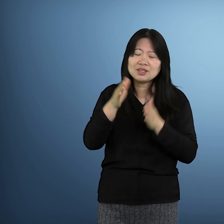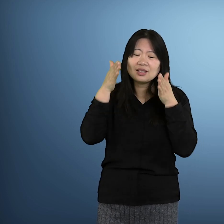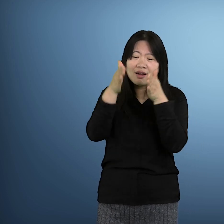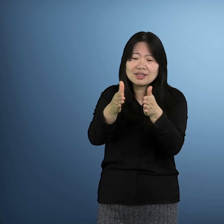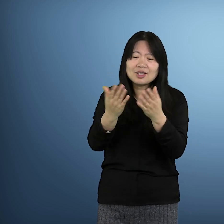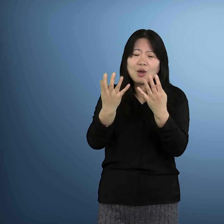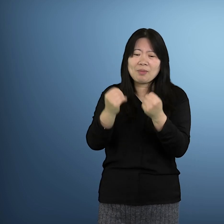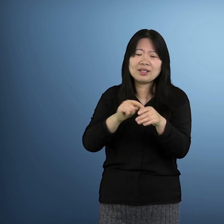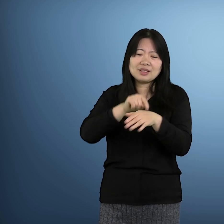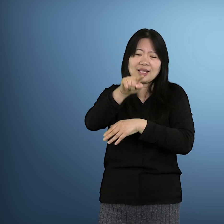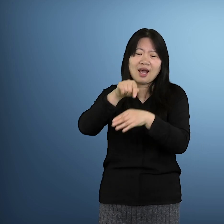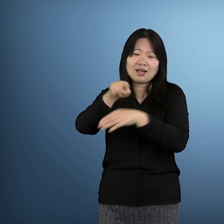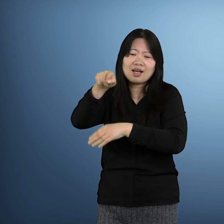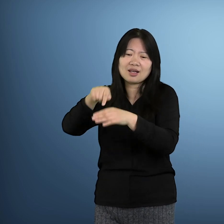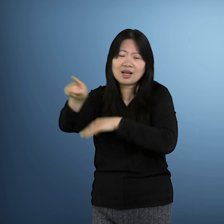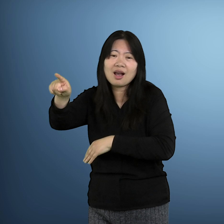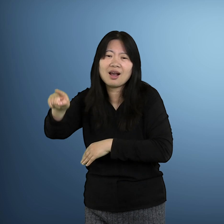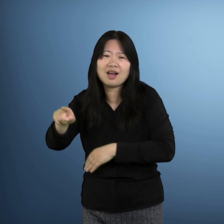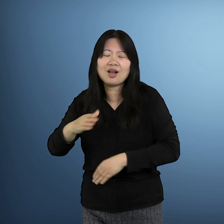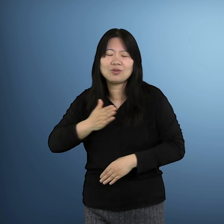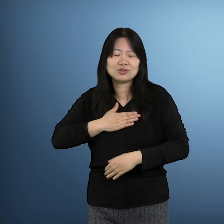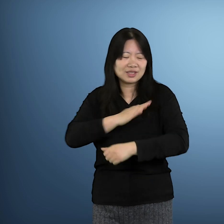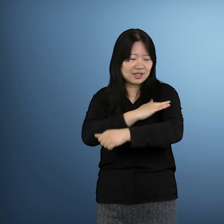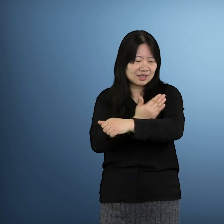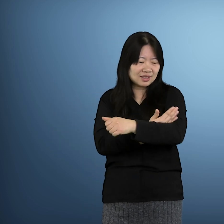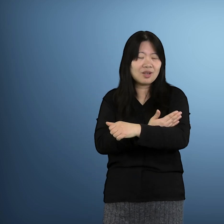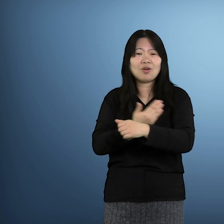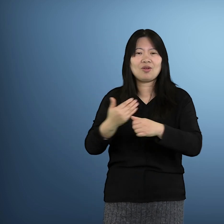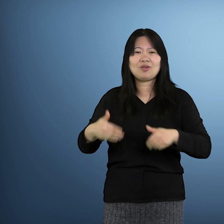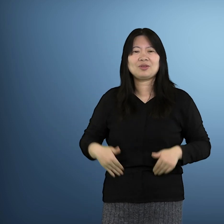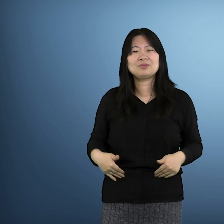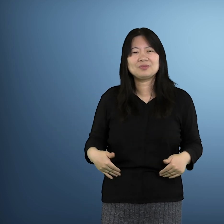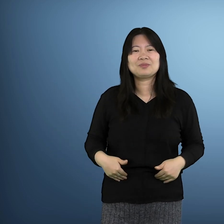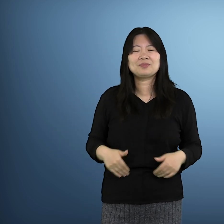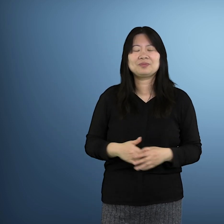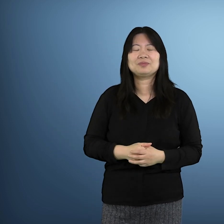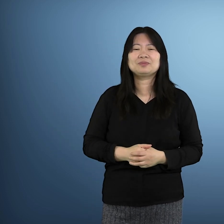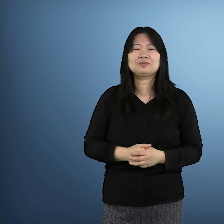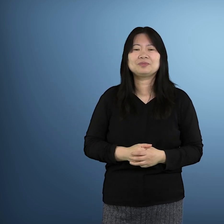많이 나가느냐가 우리의 실력이어야 합니다.